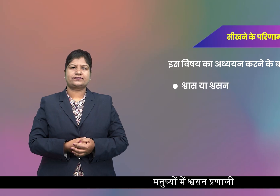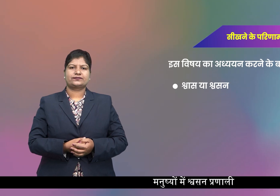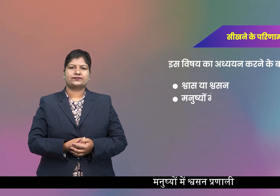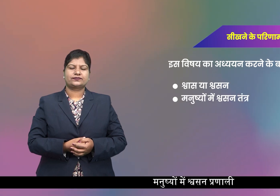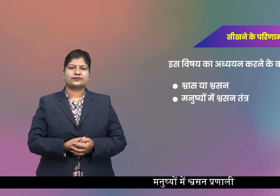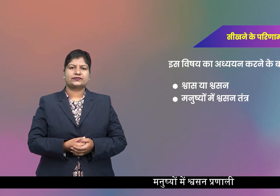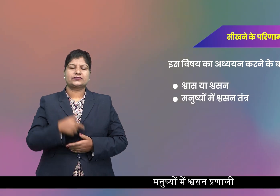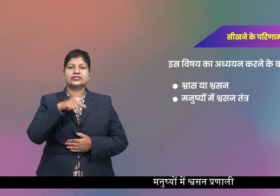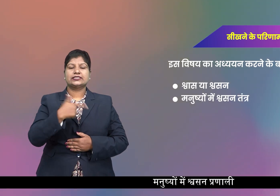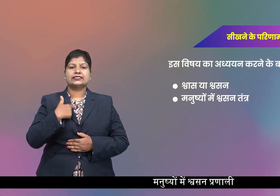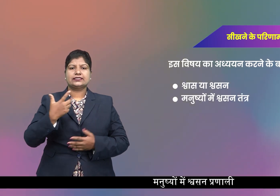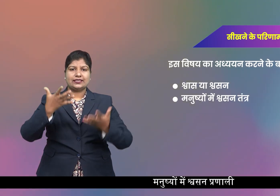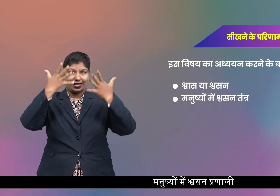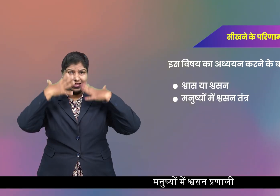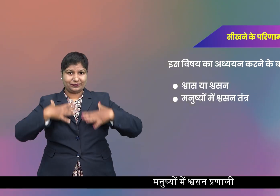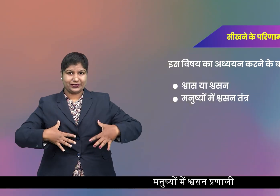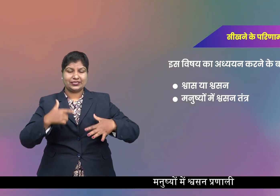मनुष्यों में श्वसन प्रणाली।